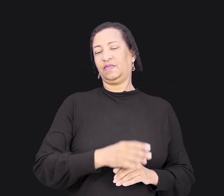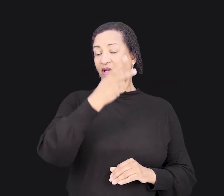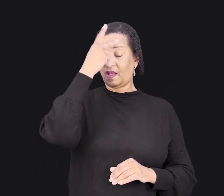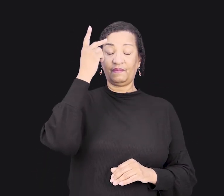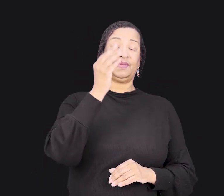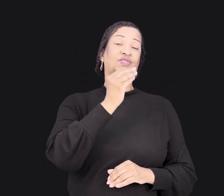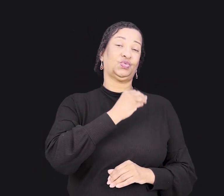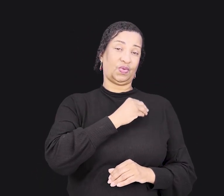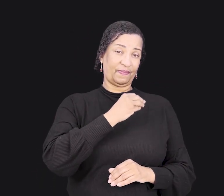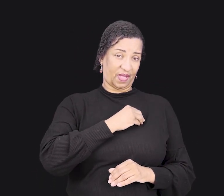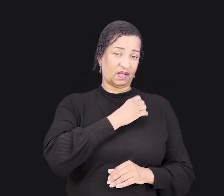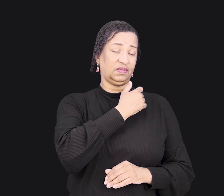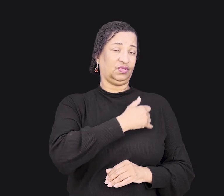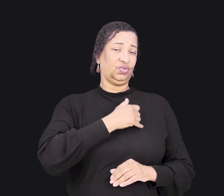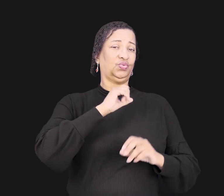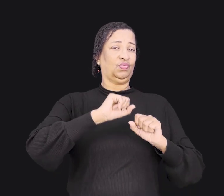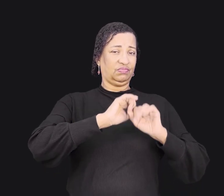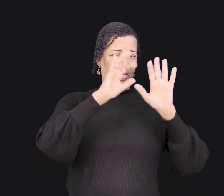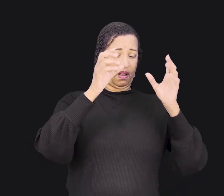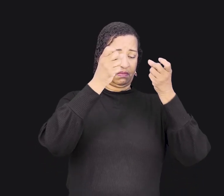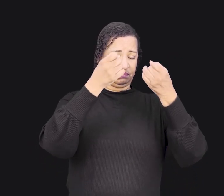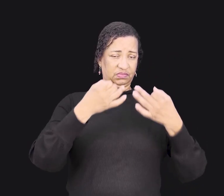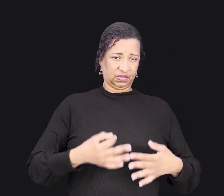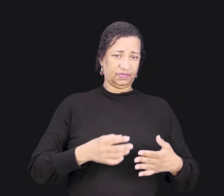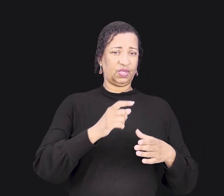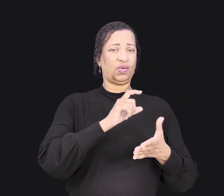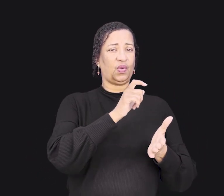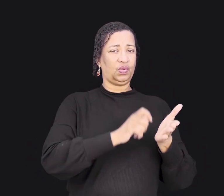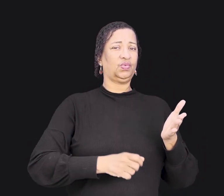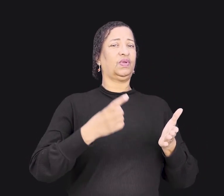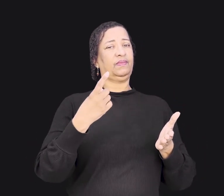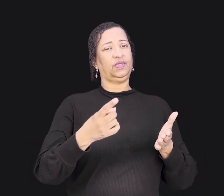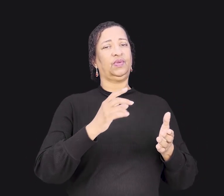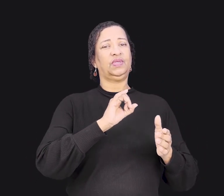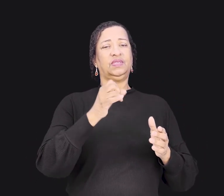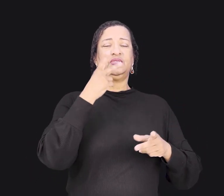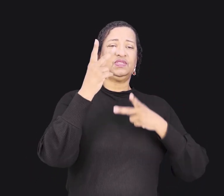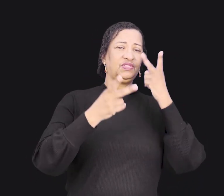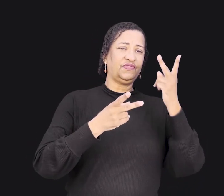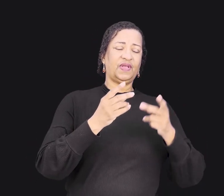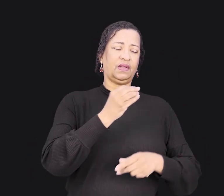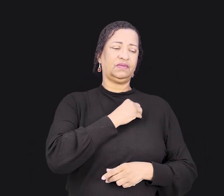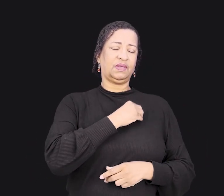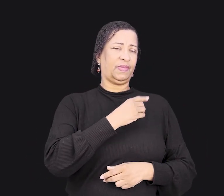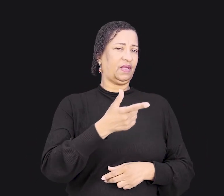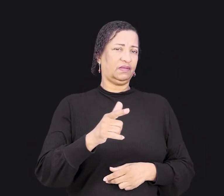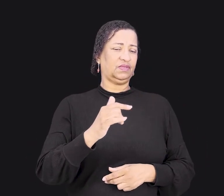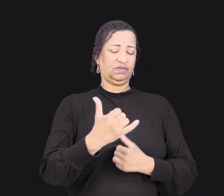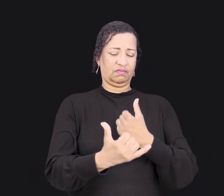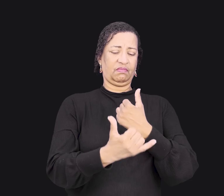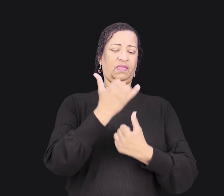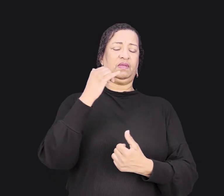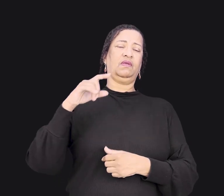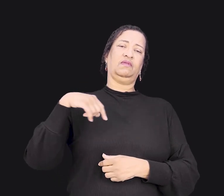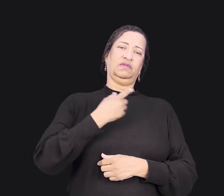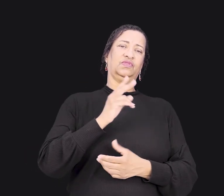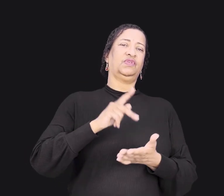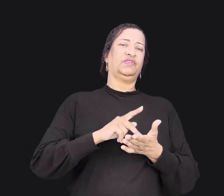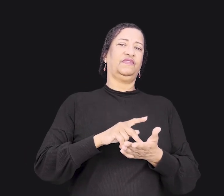João deixou bem claro no capítulo 1. Se afirmarmos que estamos sem pecado, enganamos a nós mesmos, e a verdade não está em nós. Mas depois